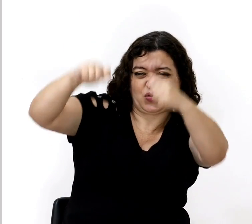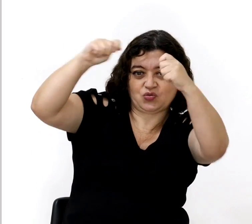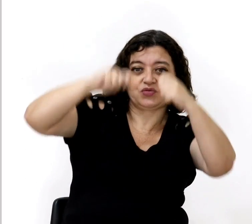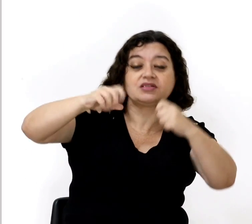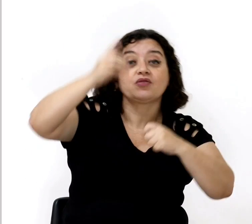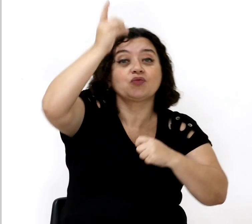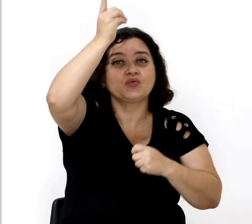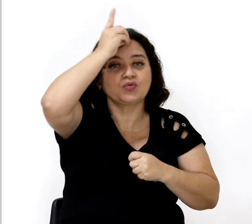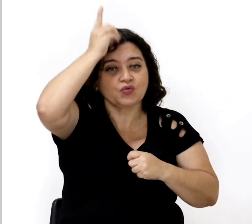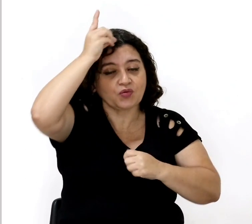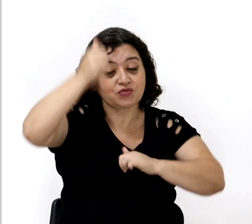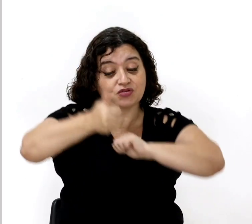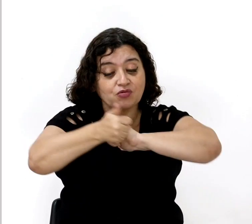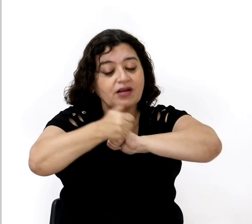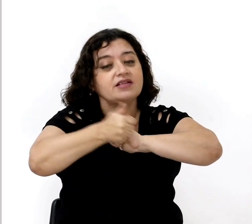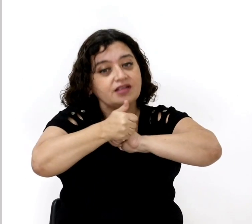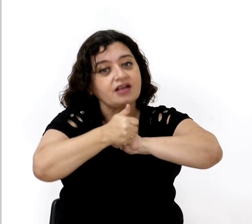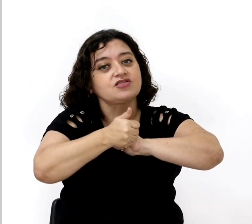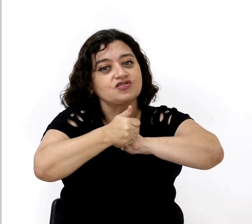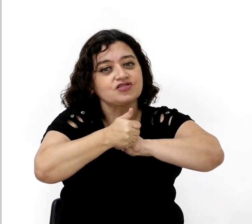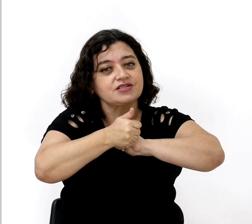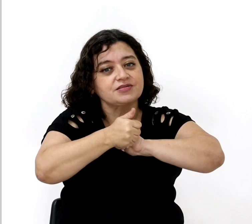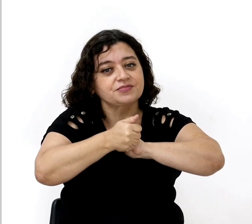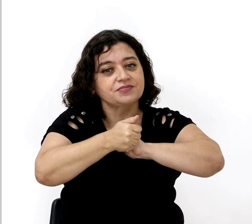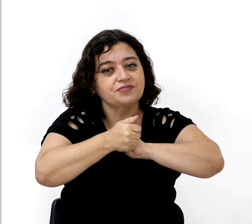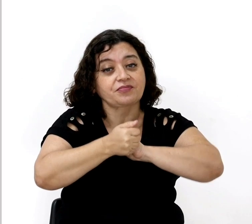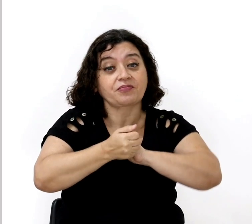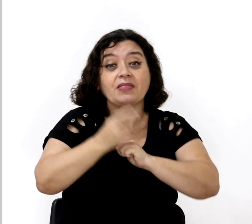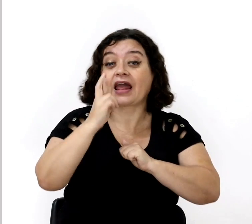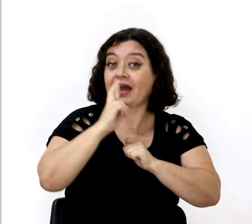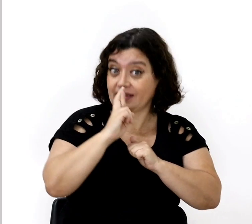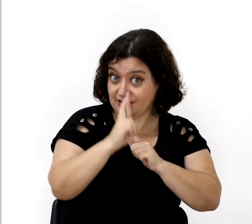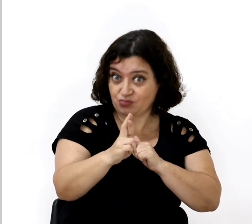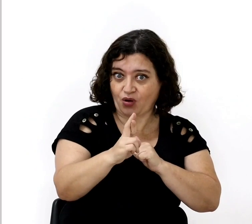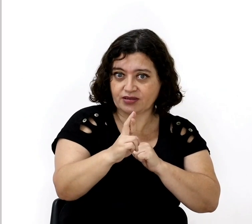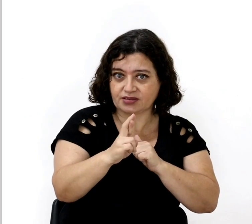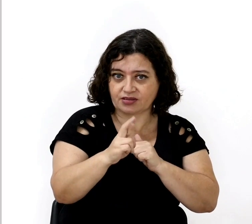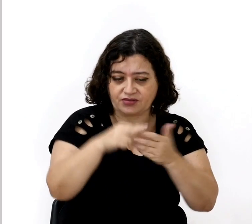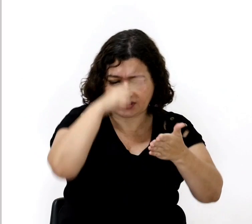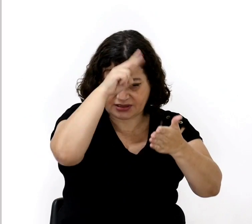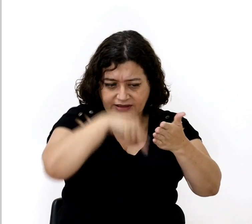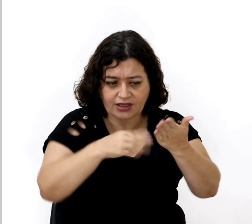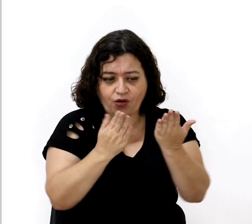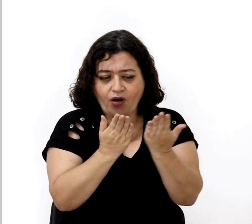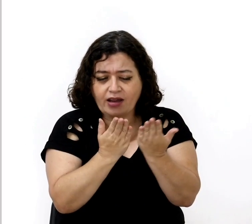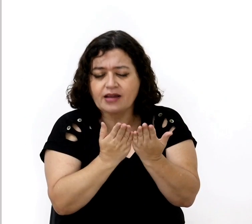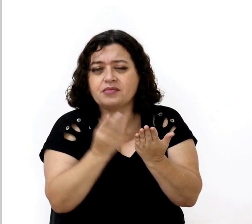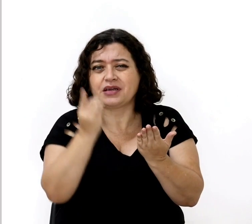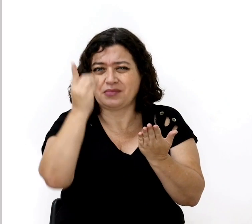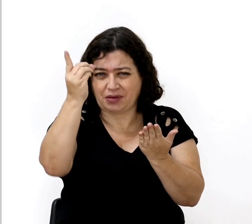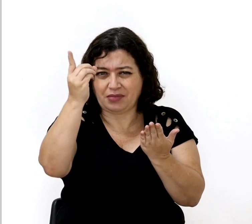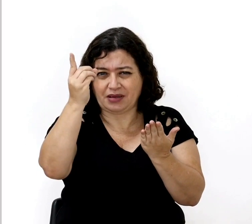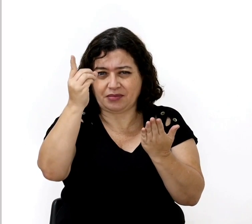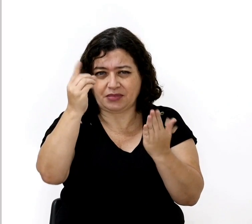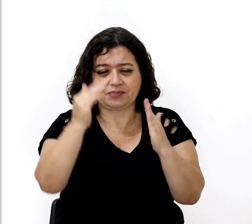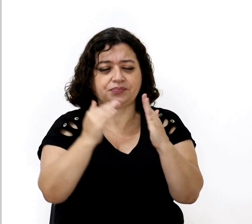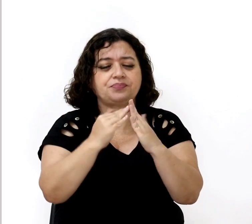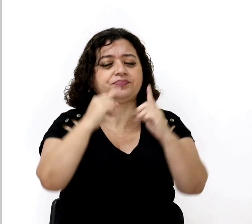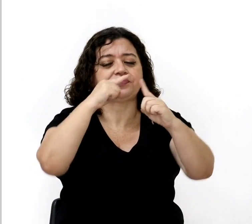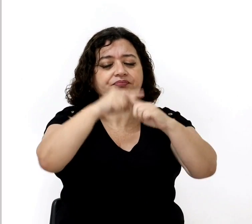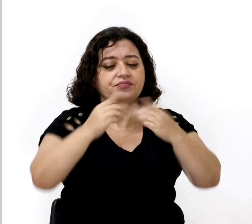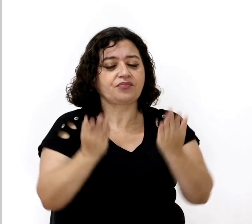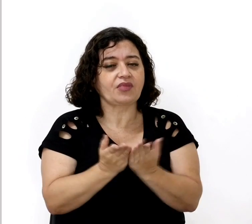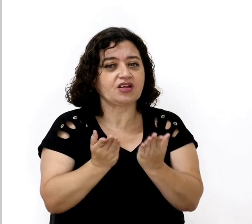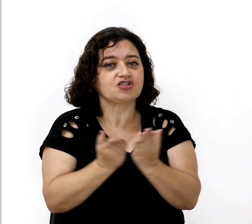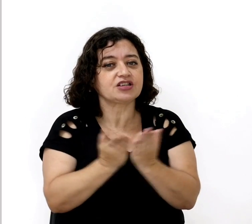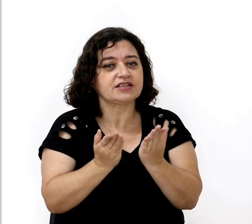nos capacitou, nos deu essas habilidades. E a resposta é o seguinte: quando você olha para a Bíblia, vê a igreja cristã